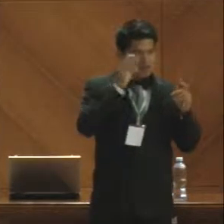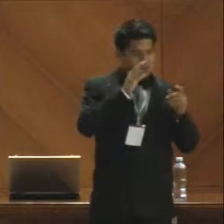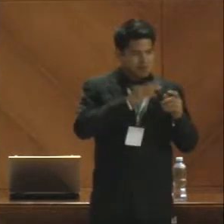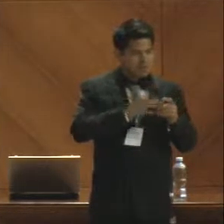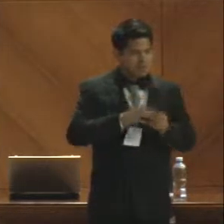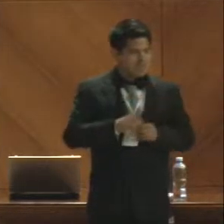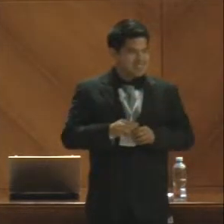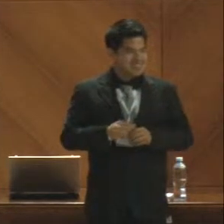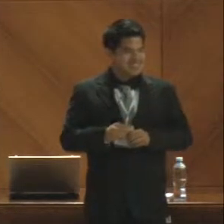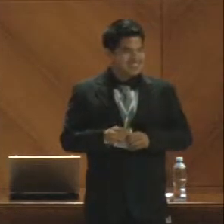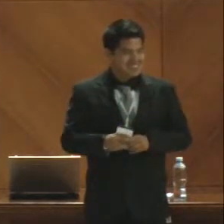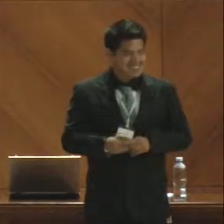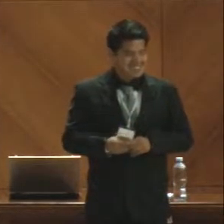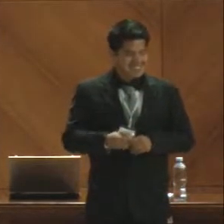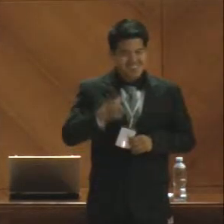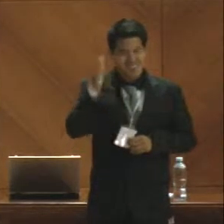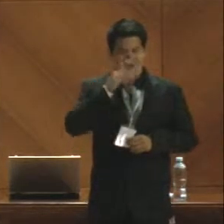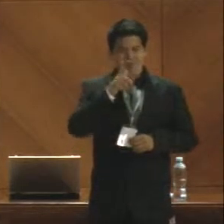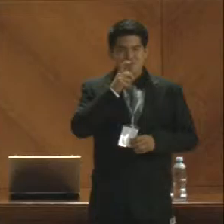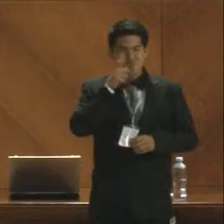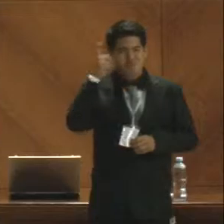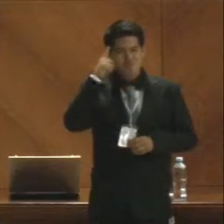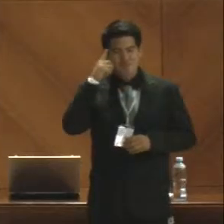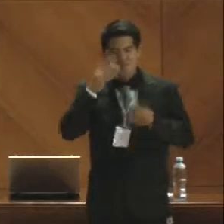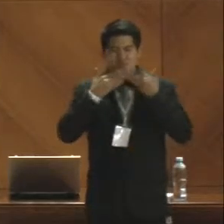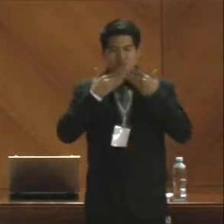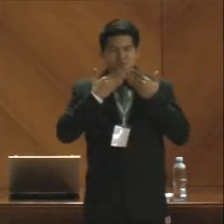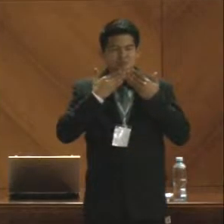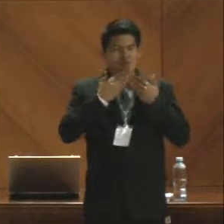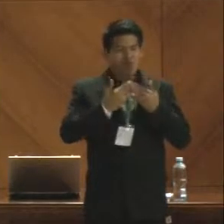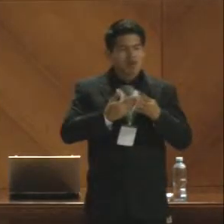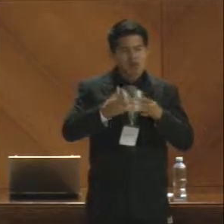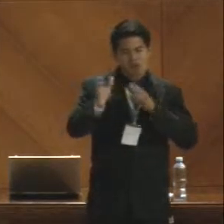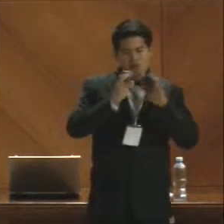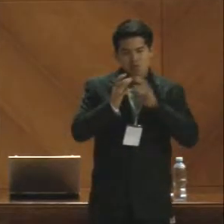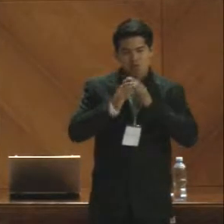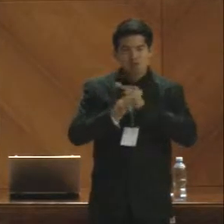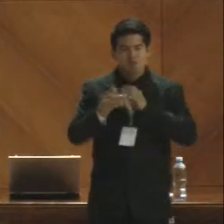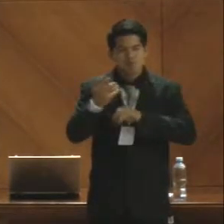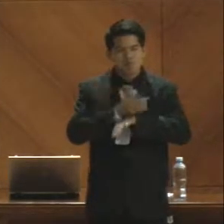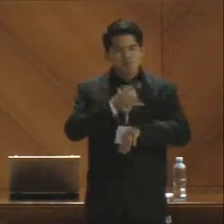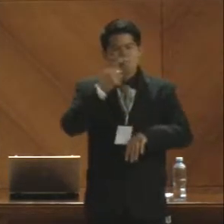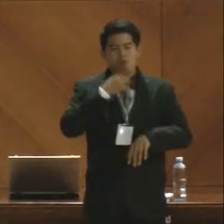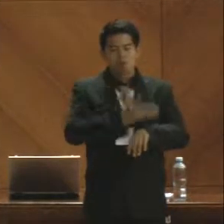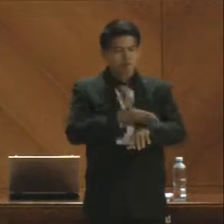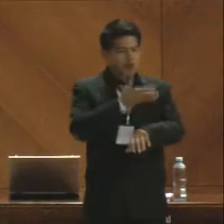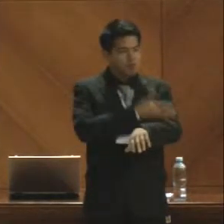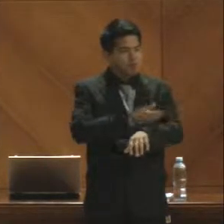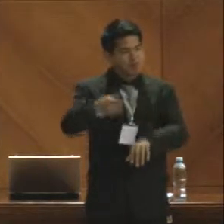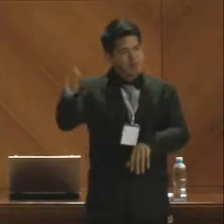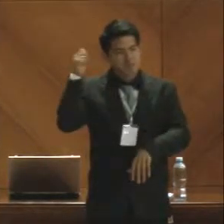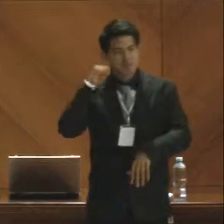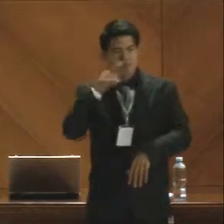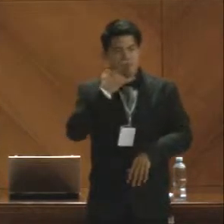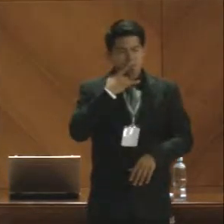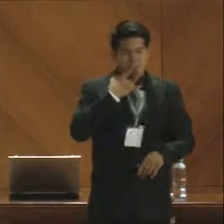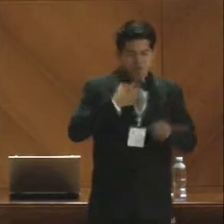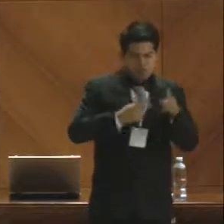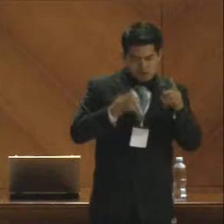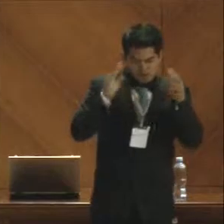En el subconsciente. Y cuando entrevistaba a sus pacientes, hablaban de la infancia, ¿no es cierto? Y analizando la infancia de los